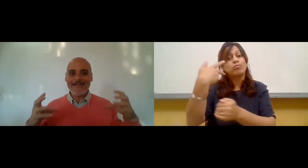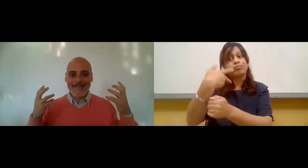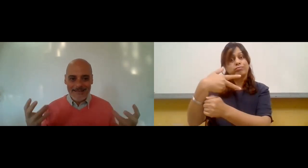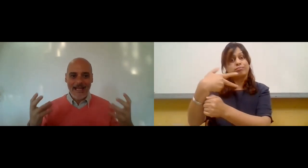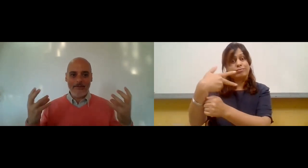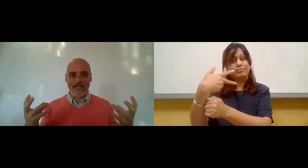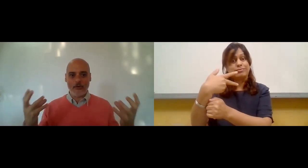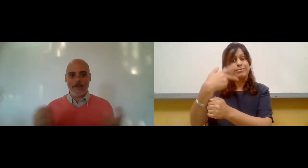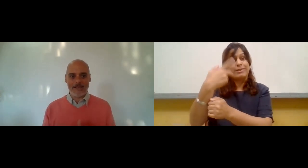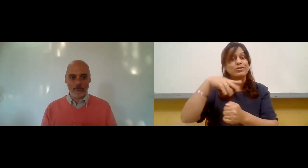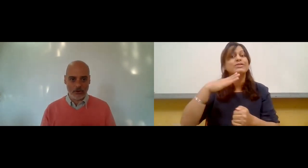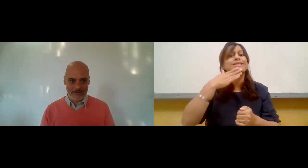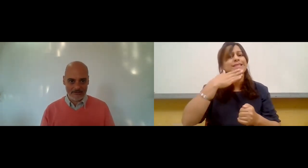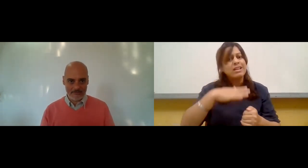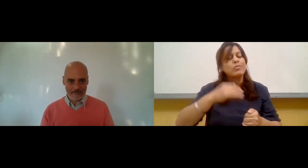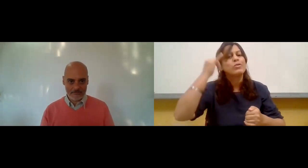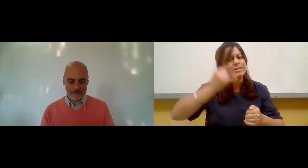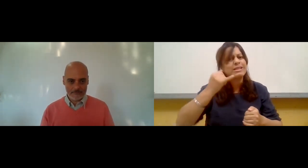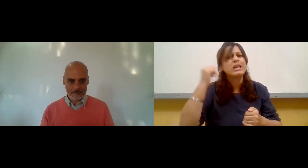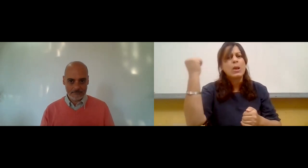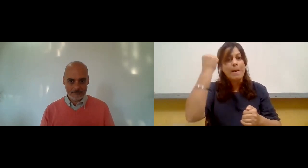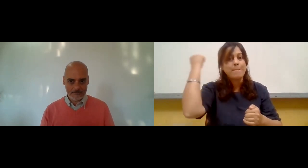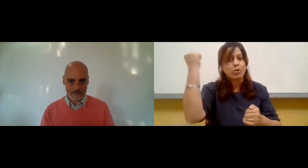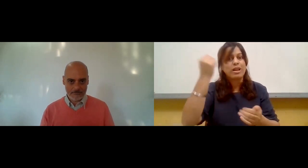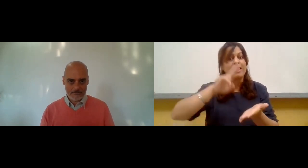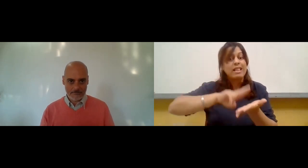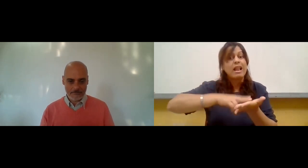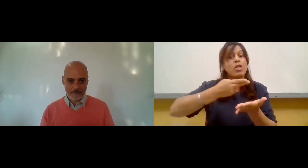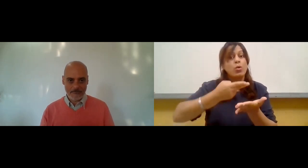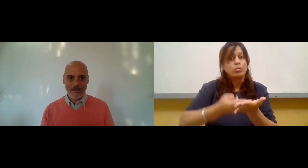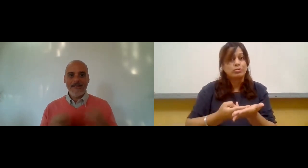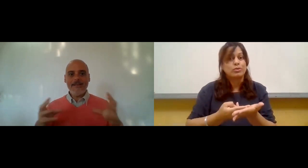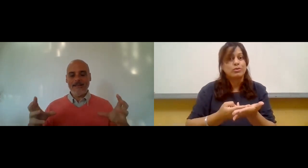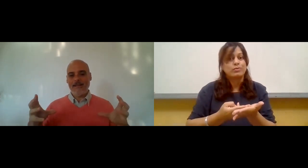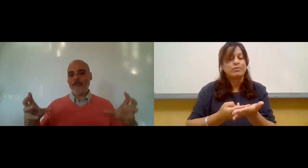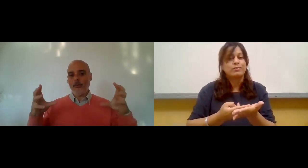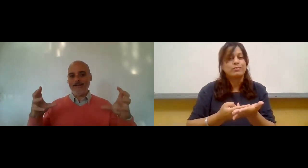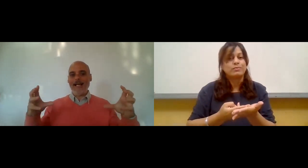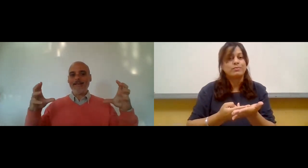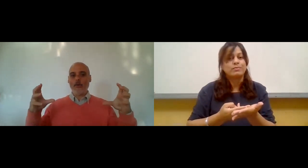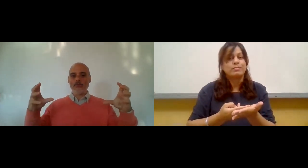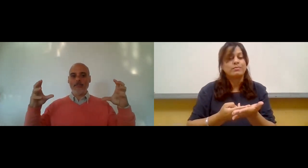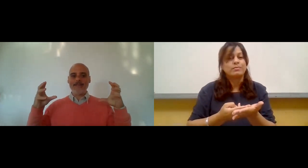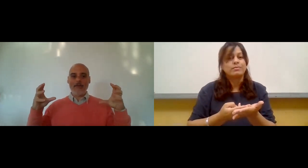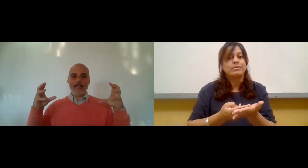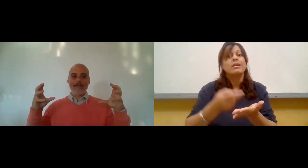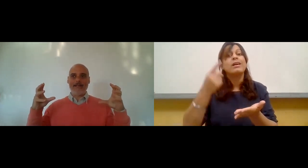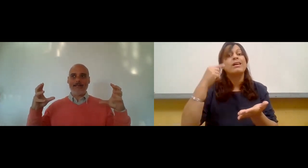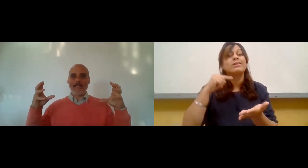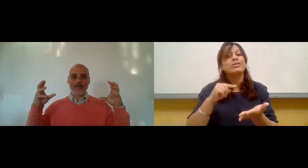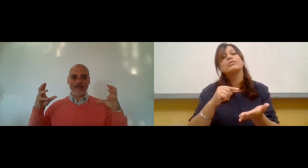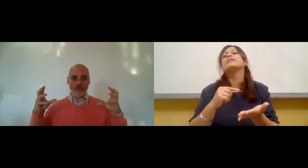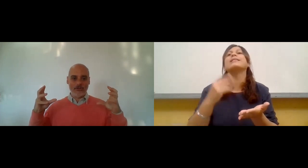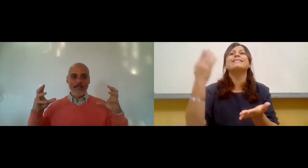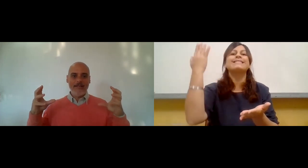entender que sí había que formar traductores. Y, a su vez, antes, como se pensaba que